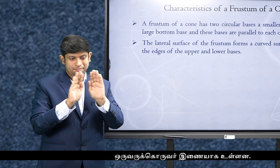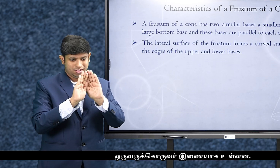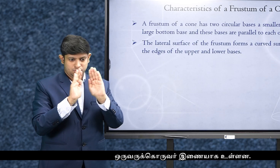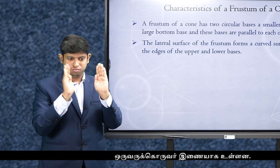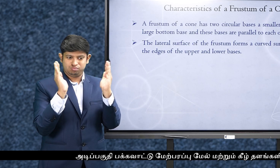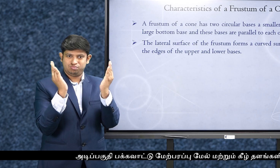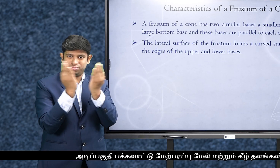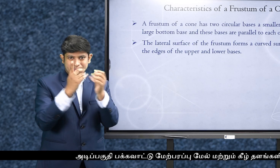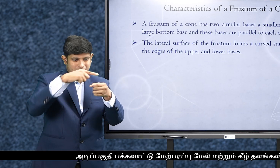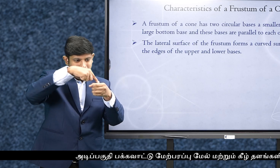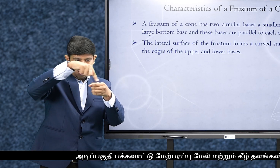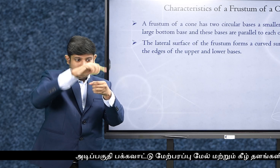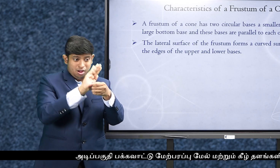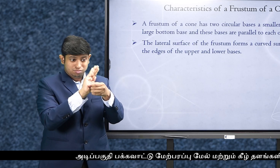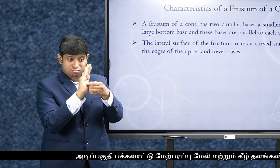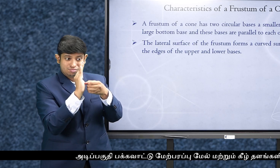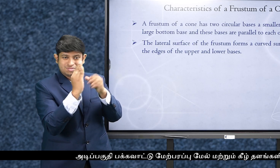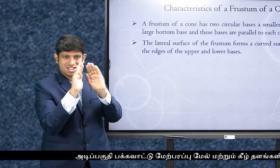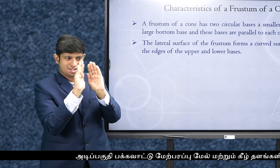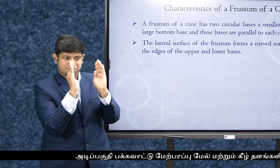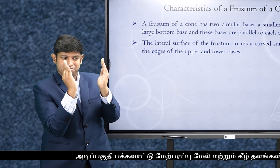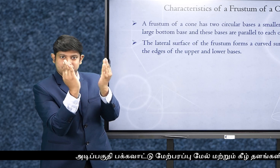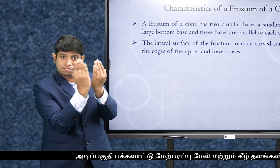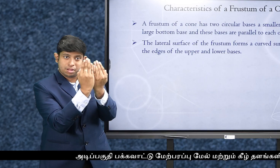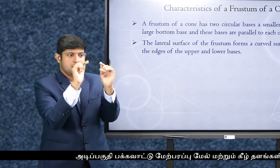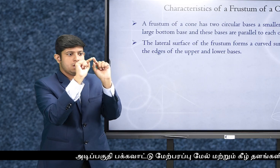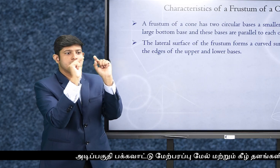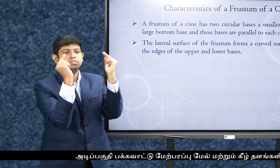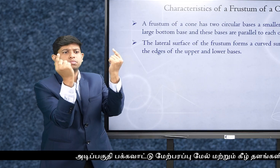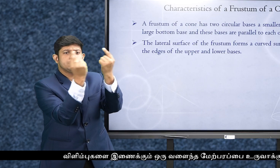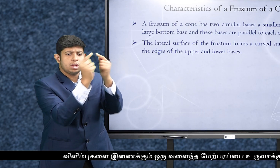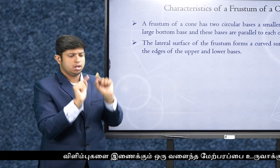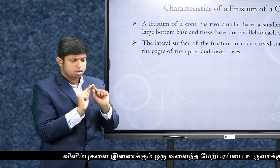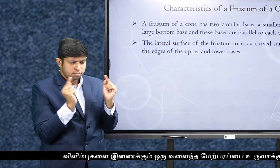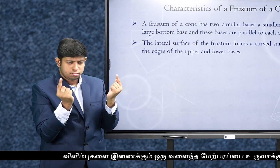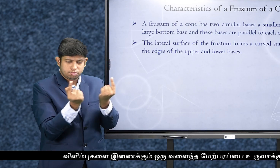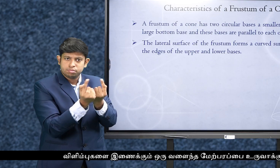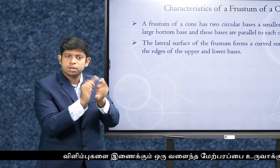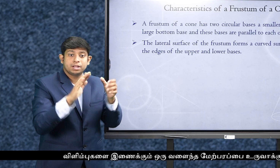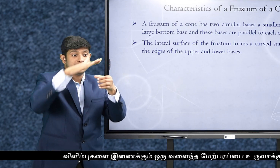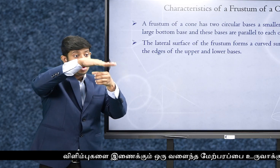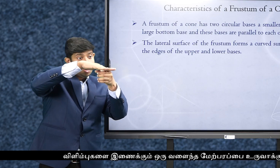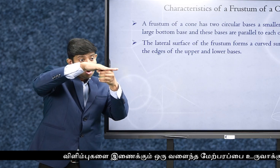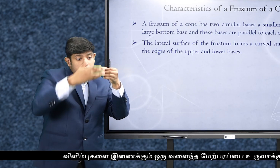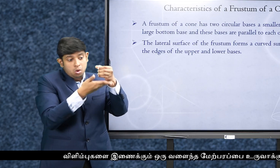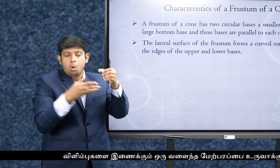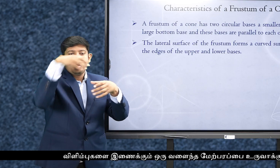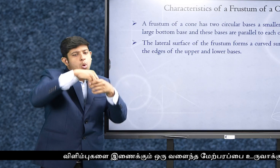உள்ளன. அடிகண்டம் பக்கவாட்டு மேற்பரப்பு மேல் மற்றும் கீழ் தளங்களின் விளிம்புகளை இணைக்கும் ஒரு வளைந்த